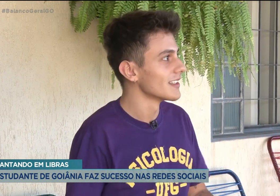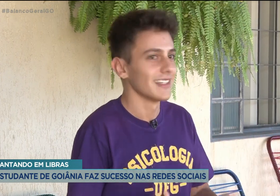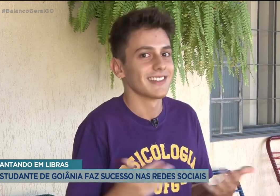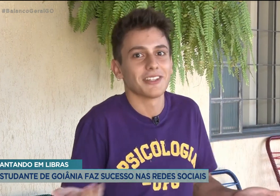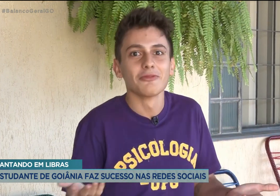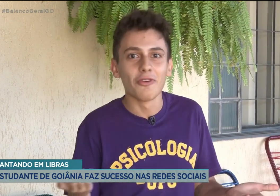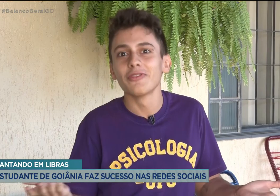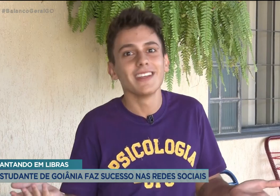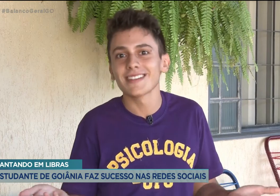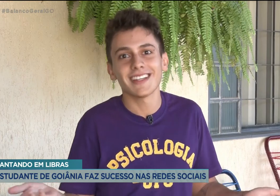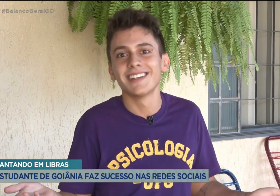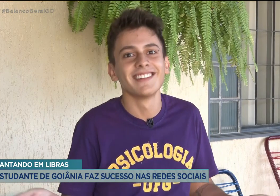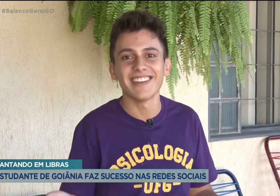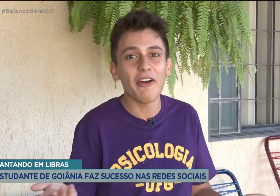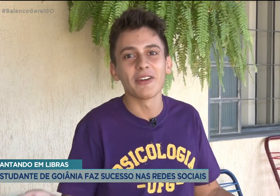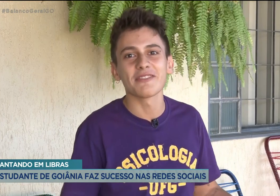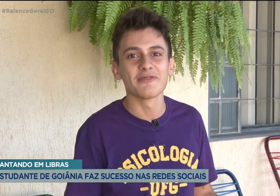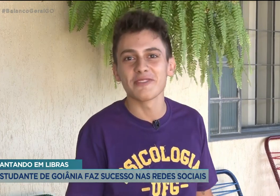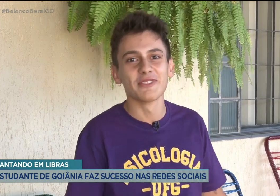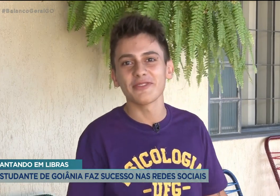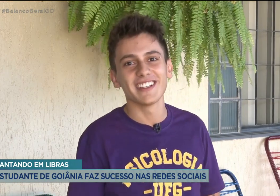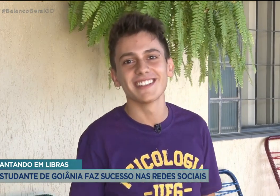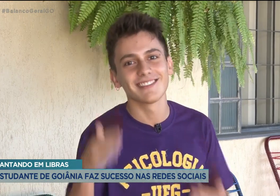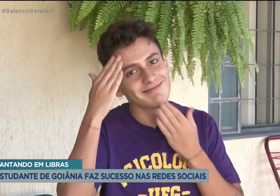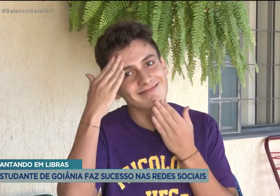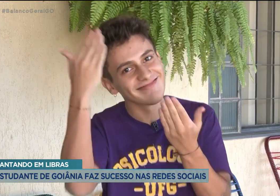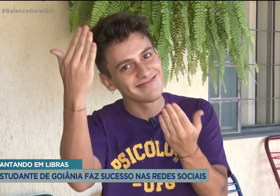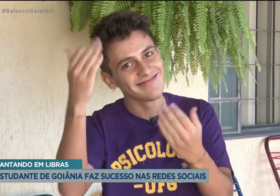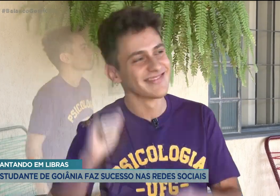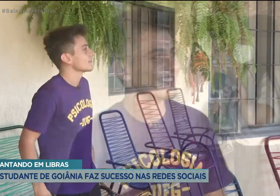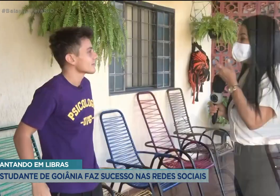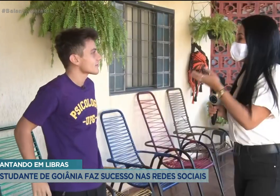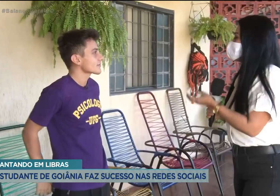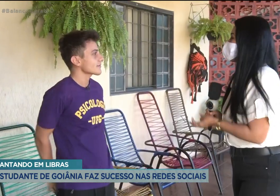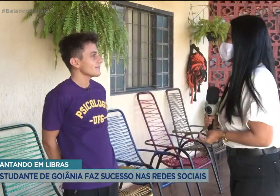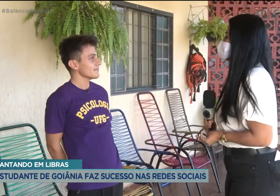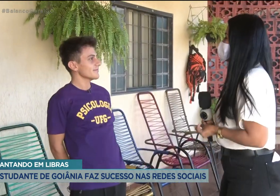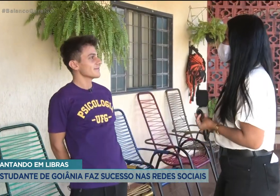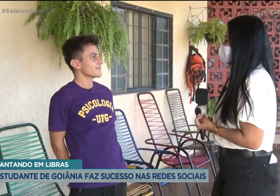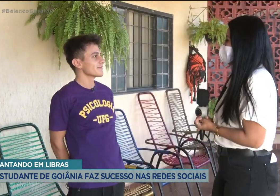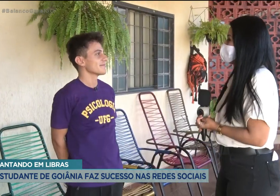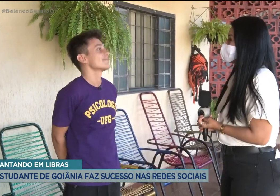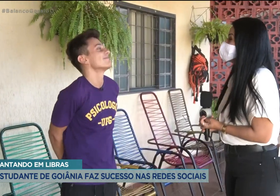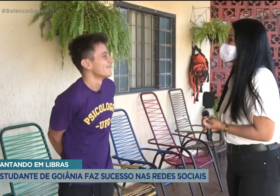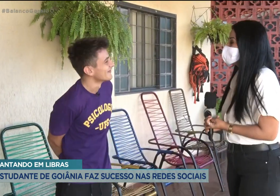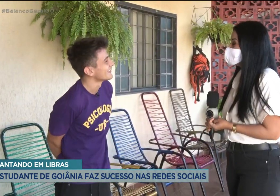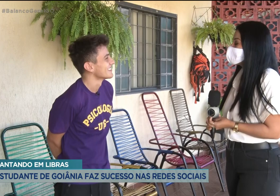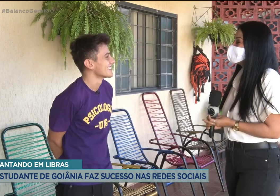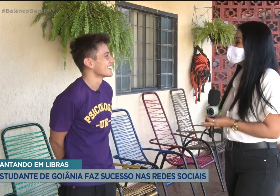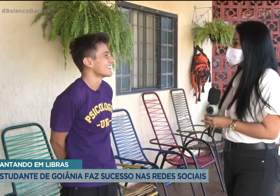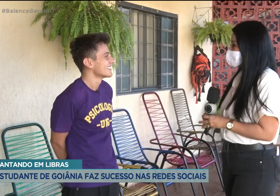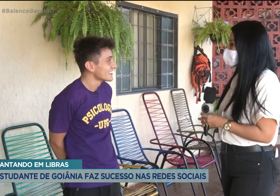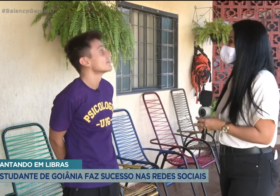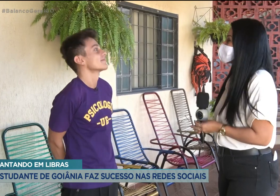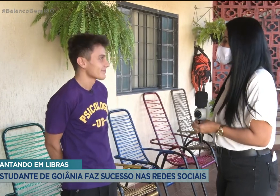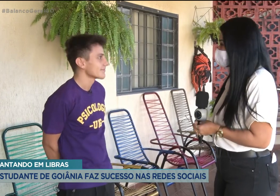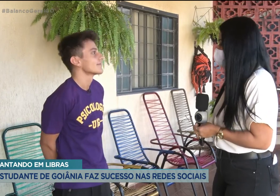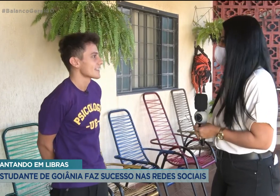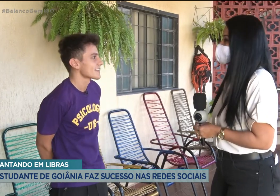Então ouvir isso é ótimo Fico muito feliz Que bacana o seu trabalho Começou na brincadeira e hoje é tão importante, né?